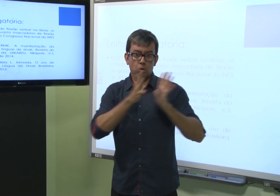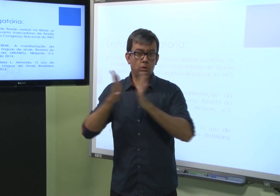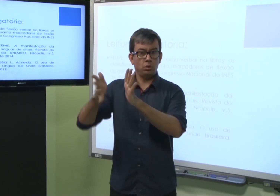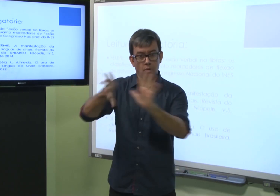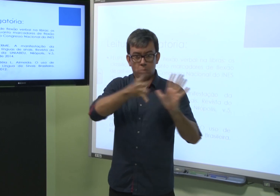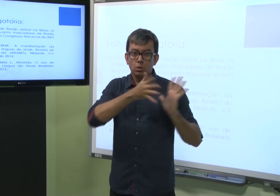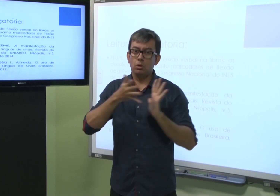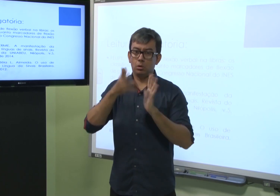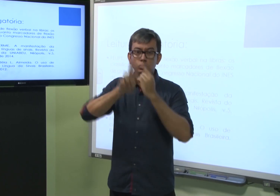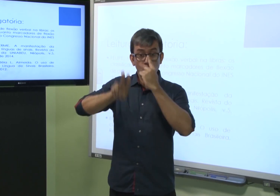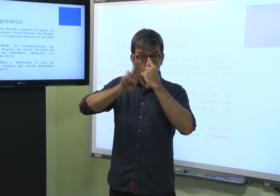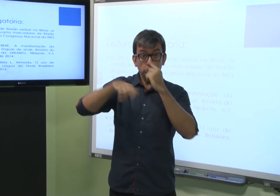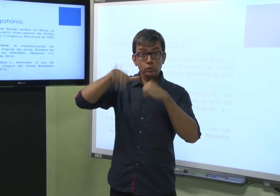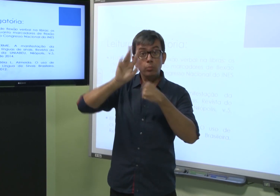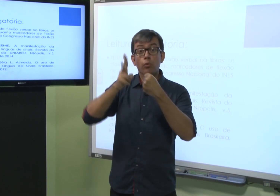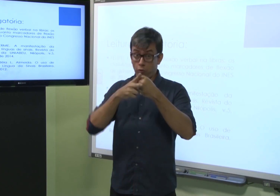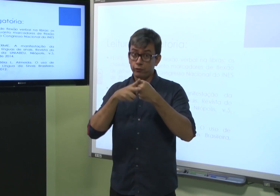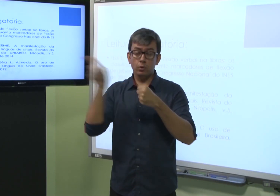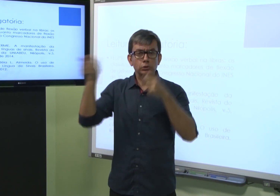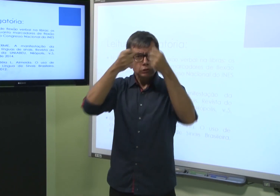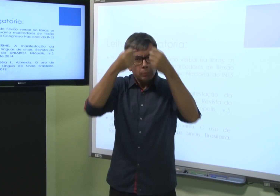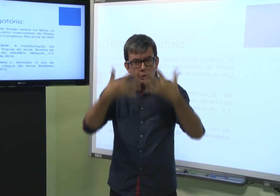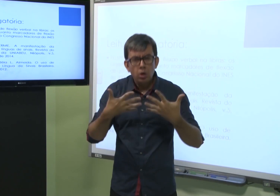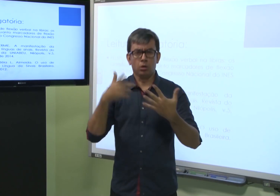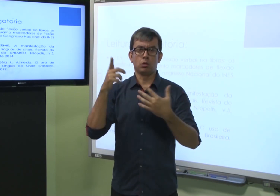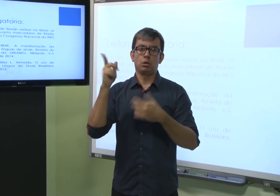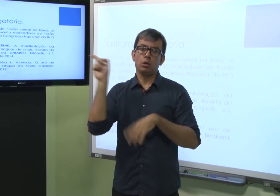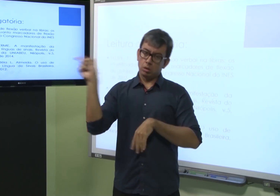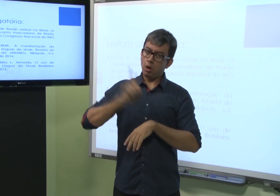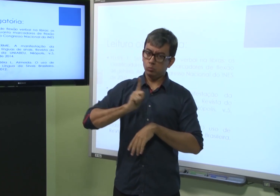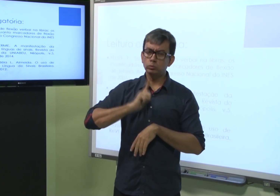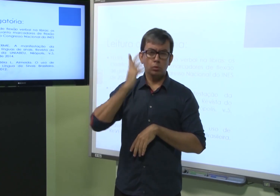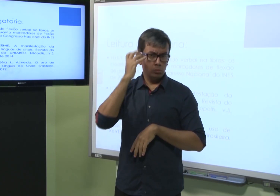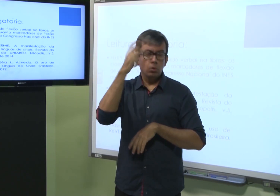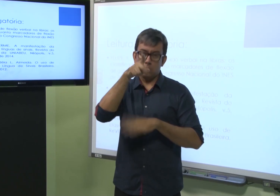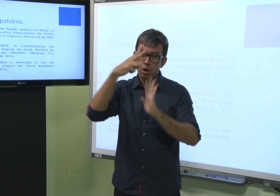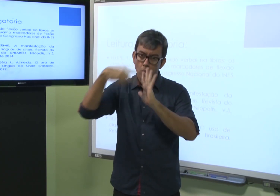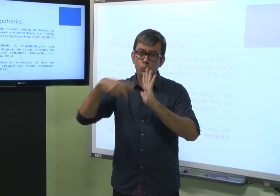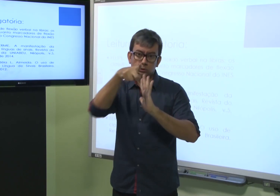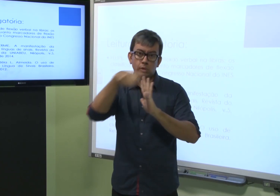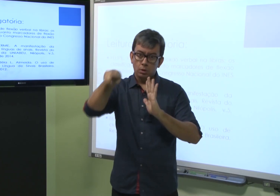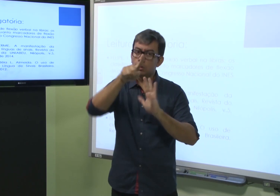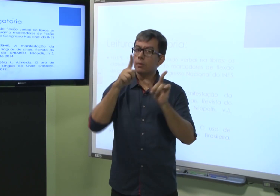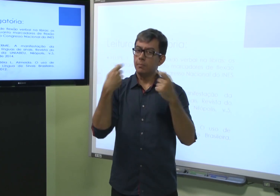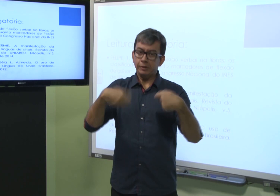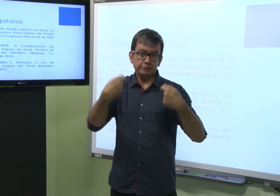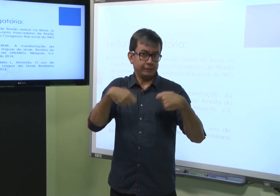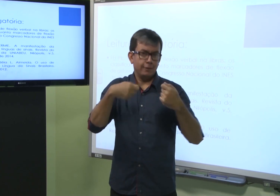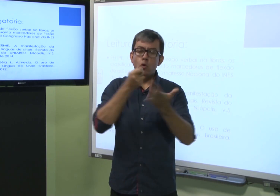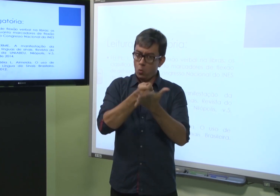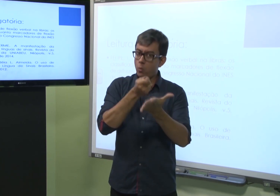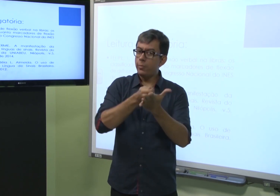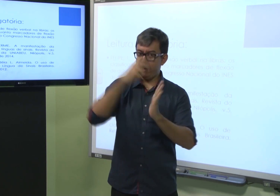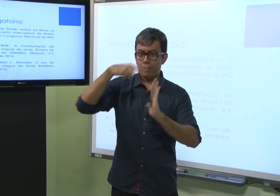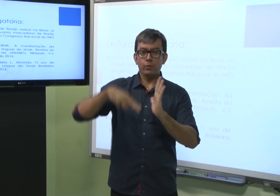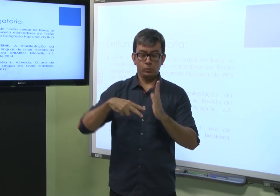durante a sinalização. Então, esse é o conteúdo deste texto que eu irei cobrar a leitura